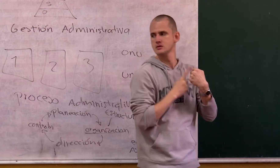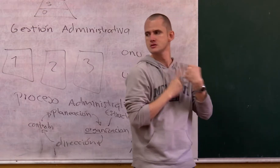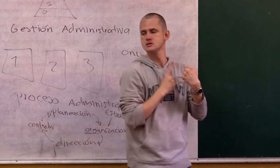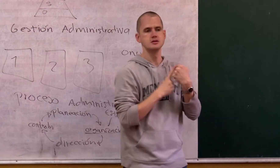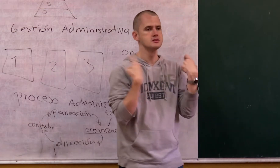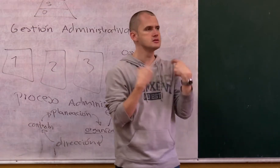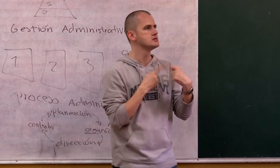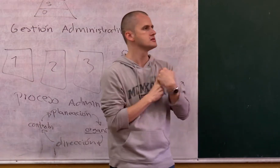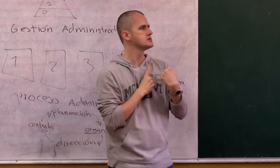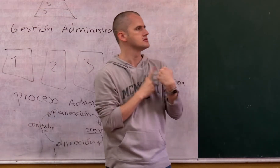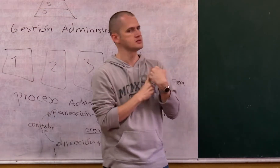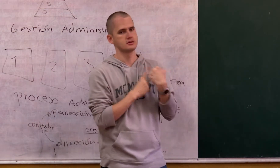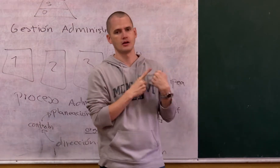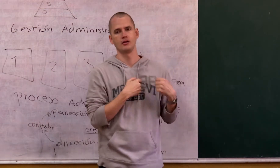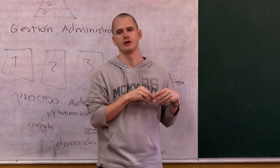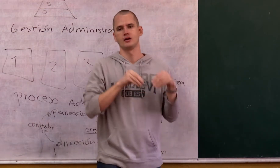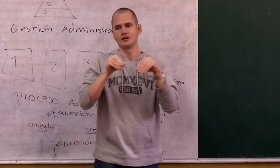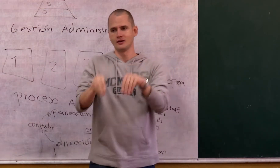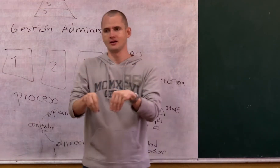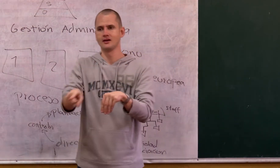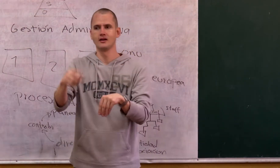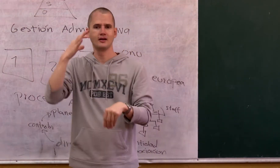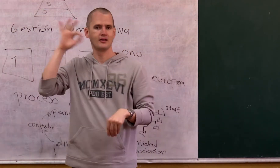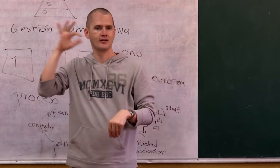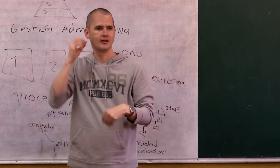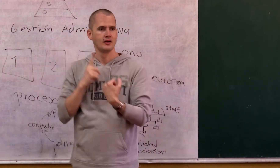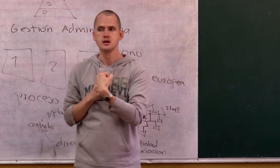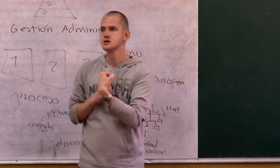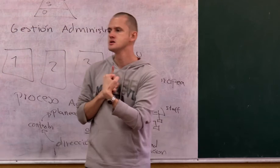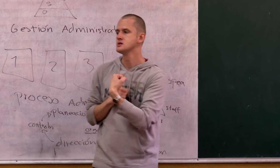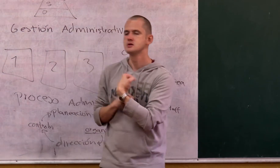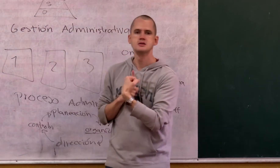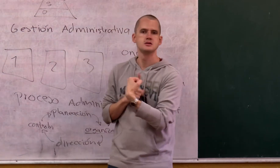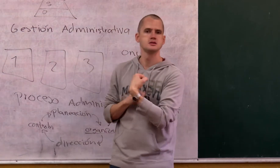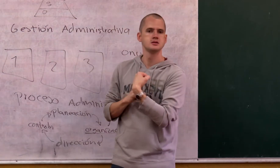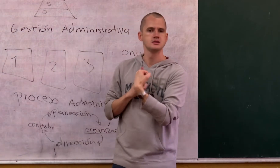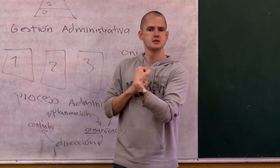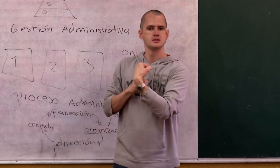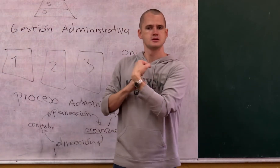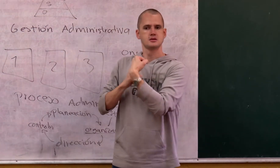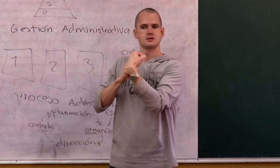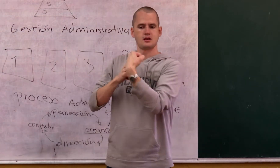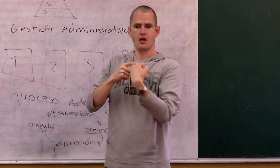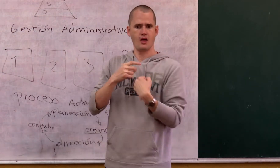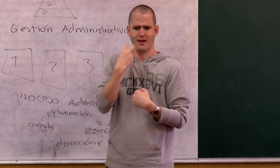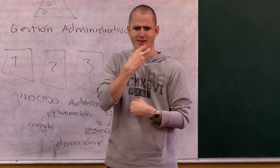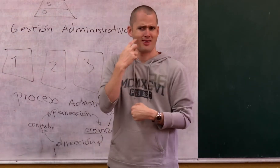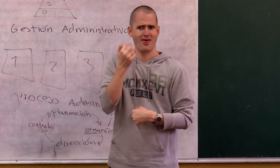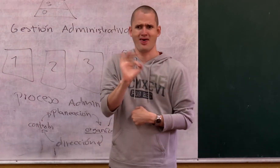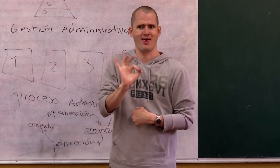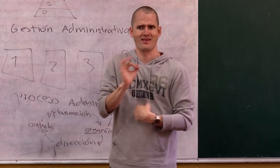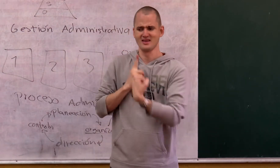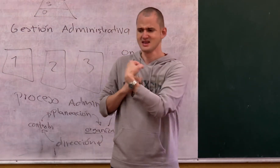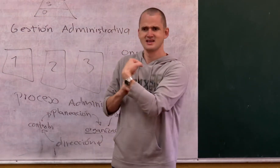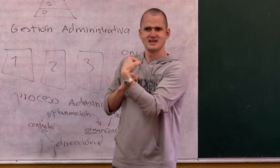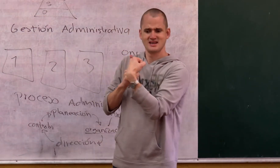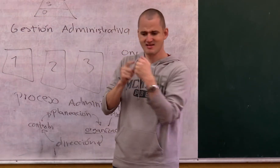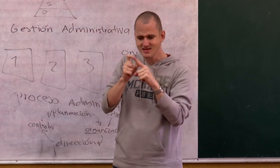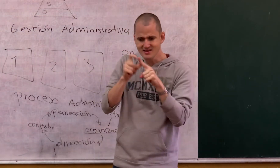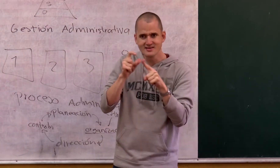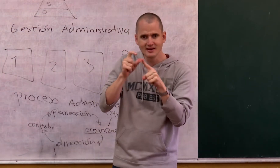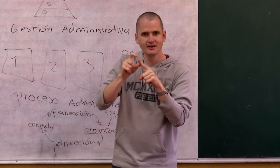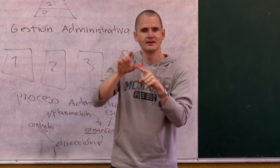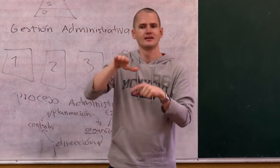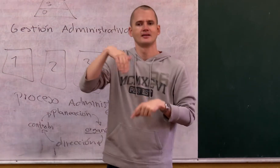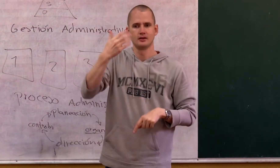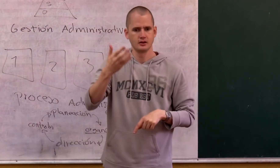De ahí vamos a procesos con otras personas oyentes donde nos insisten en el aprendizaje de la oralización, en aprender o adquirir algunas